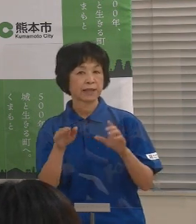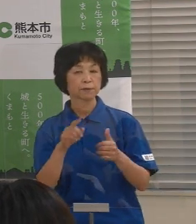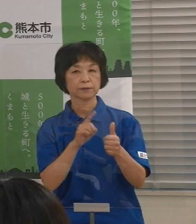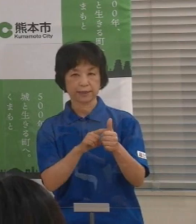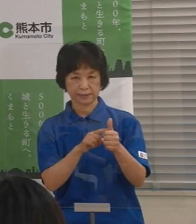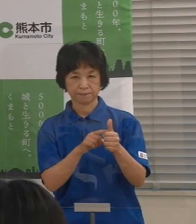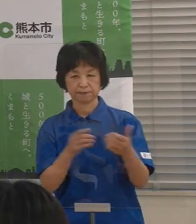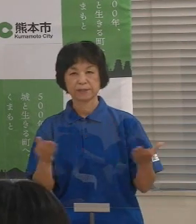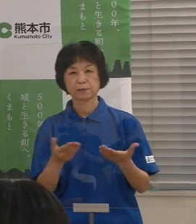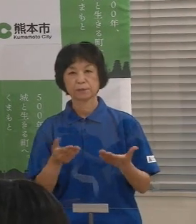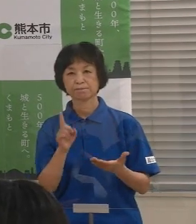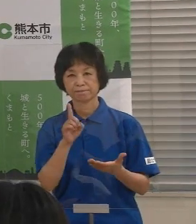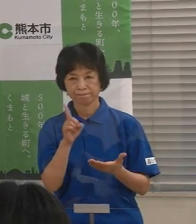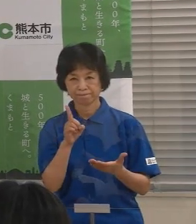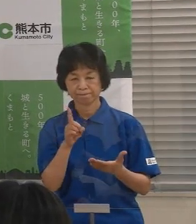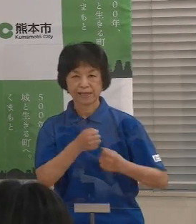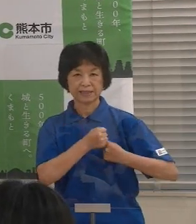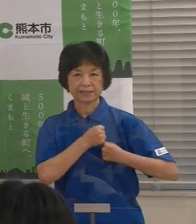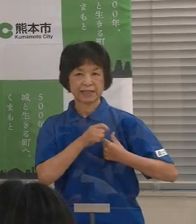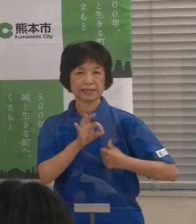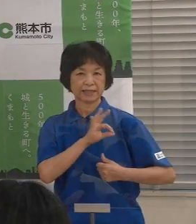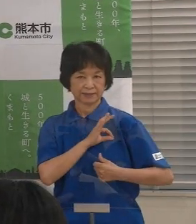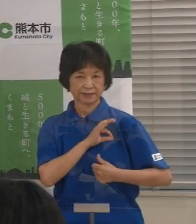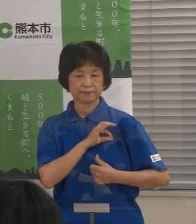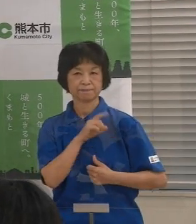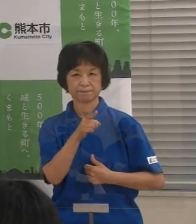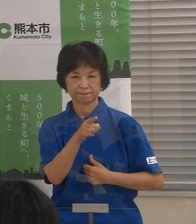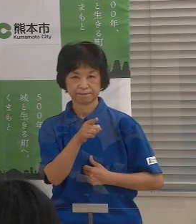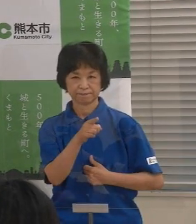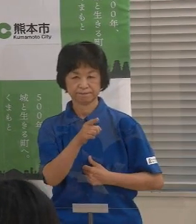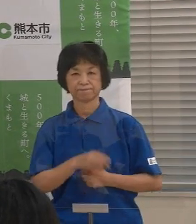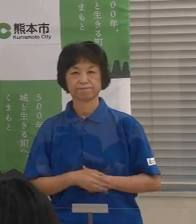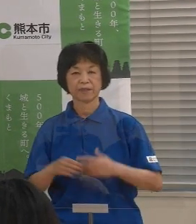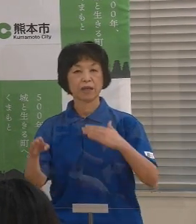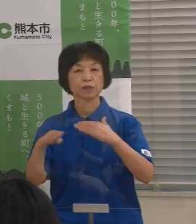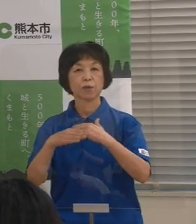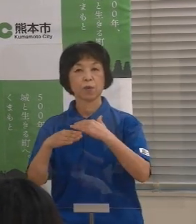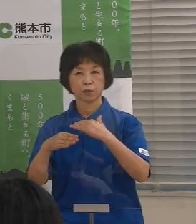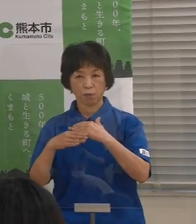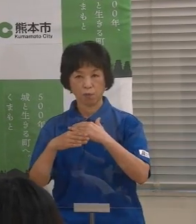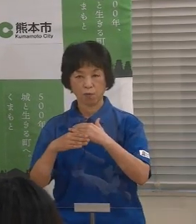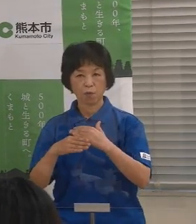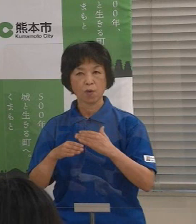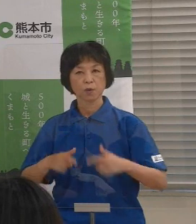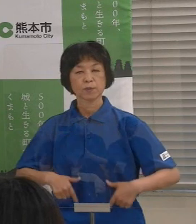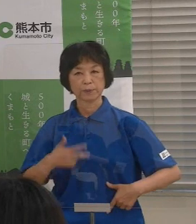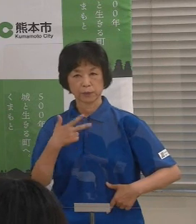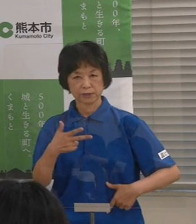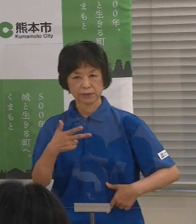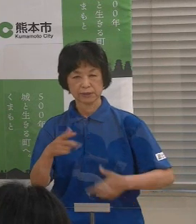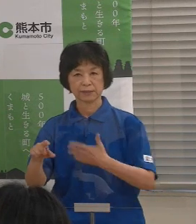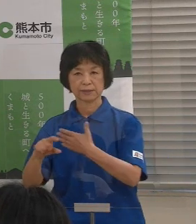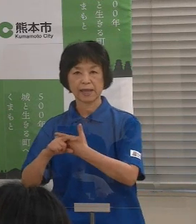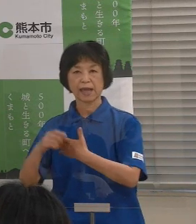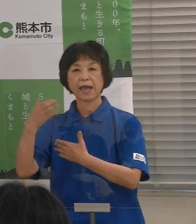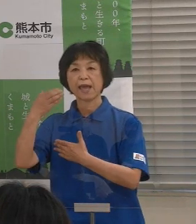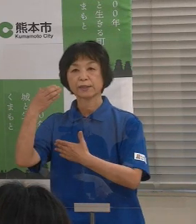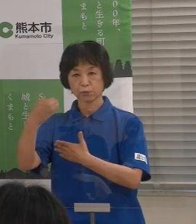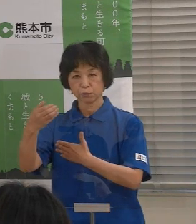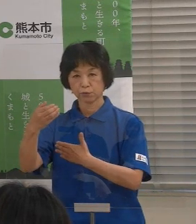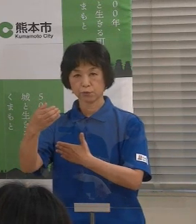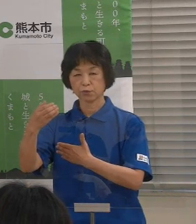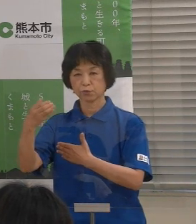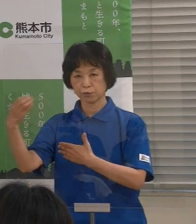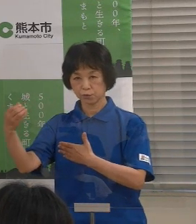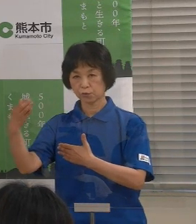。職業は自衛隊員です。この方は同僚である本市90例目および